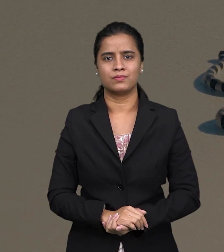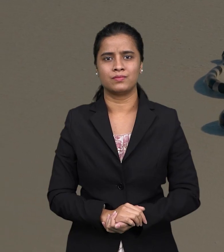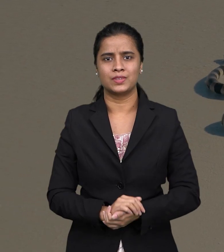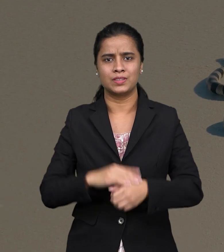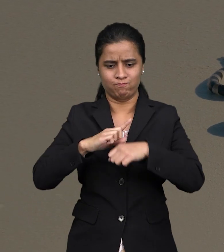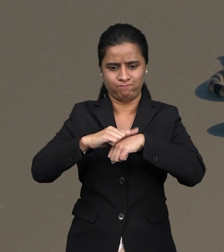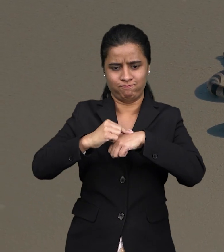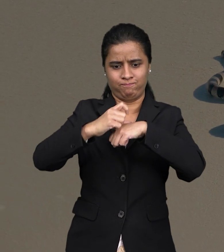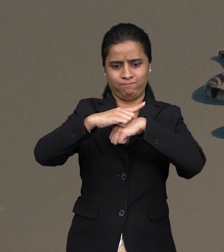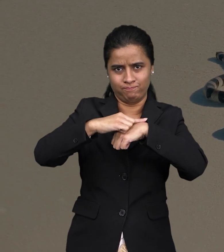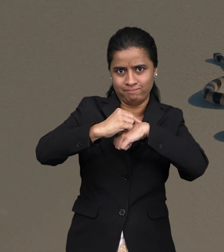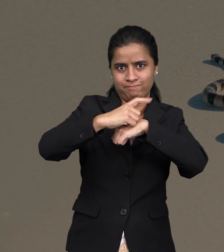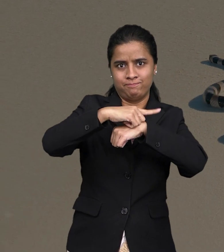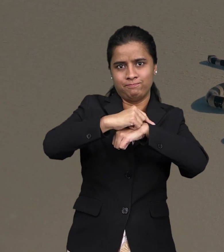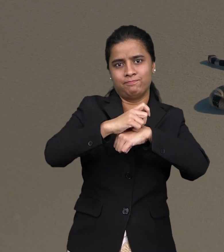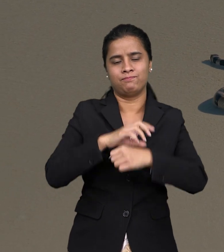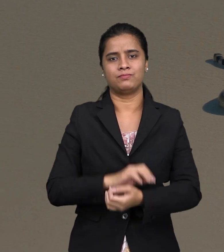सरकणे.